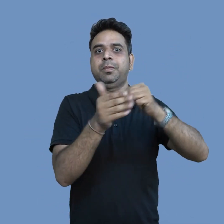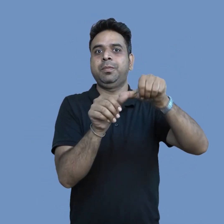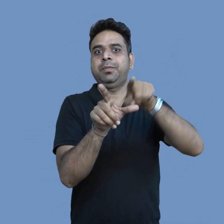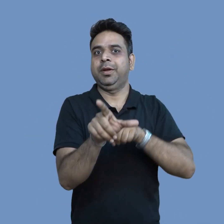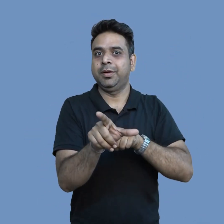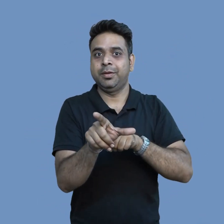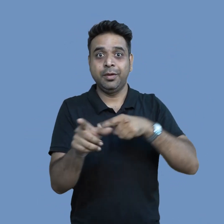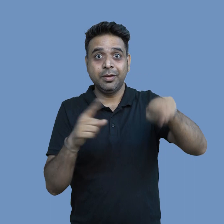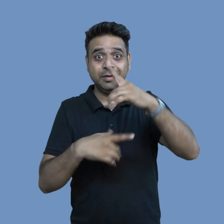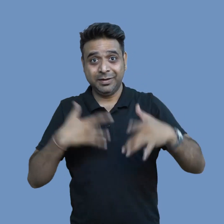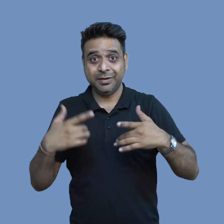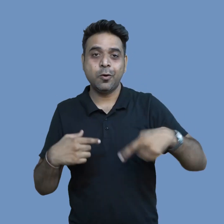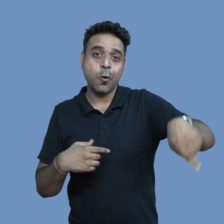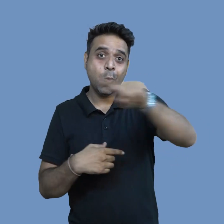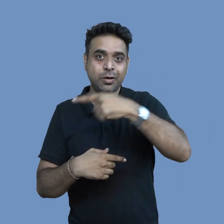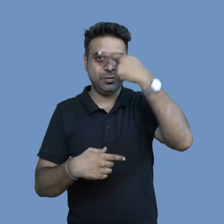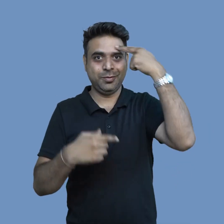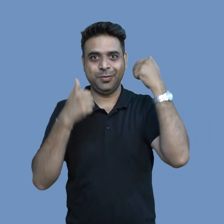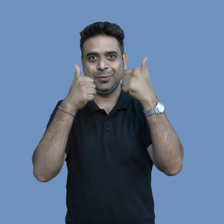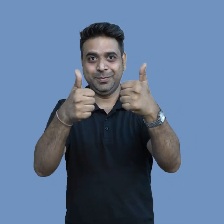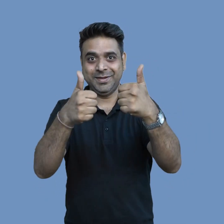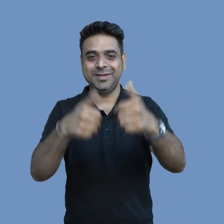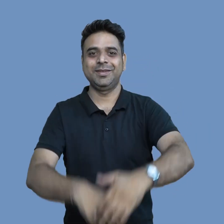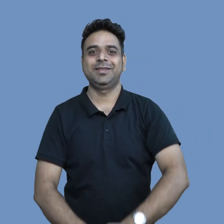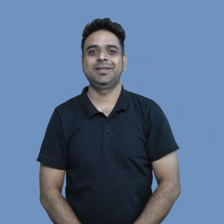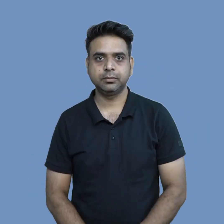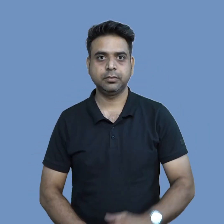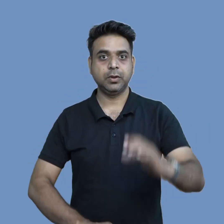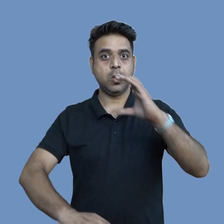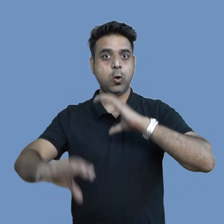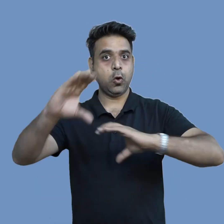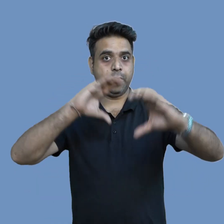20 मई तक कर दिया गया है। तो आप सभी के लिए बहुत सुनहरा अवसर है कि आप अपना पंजीयन करें।